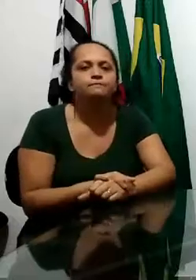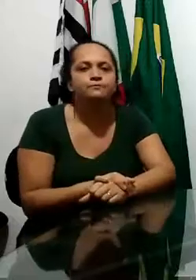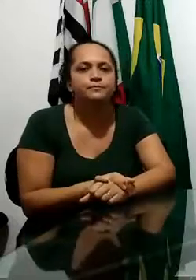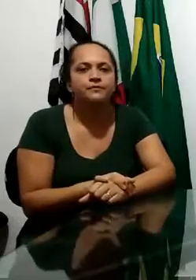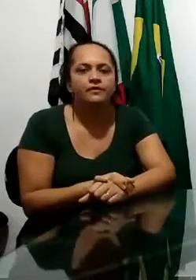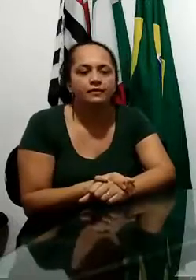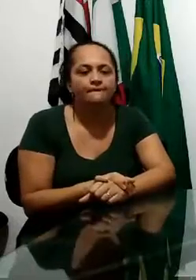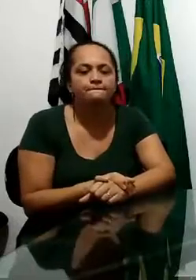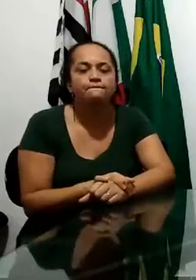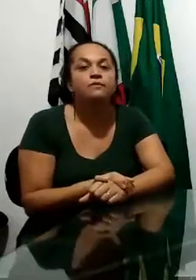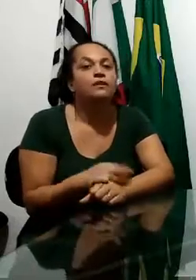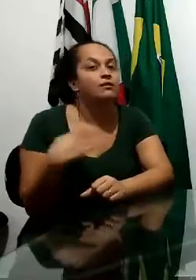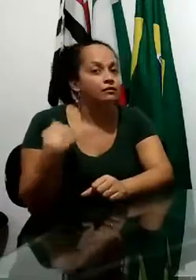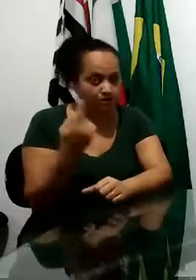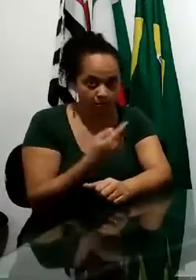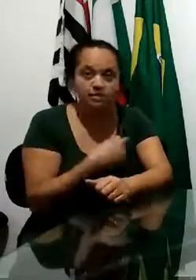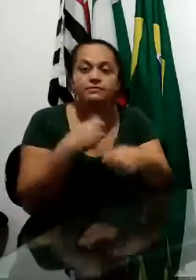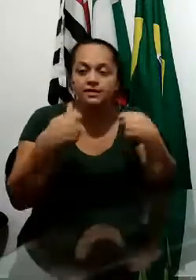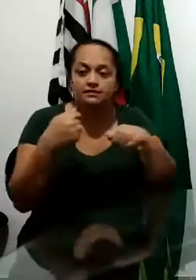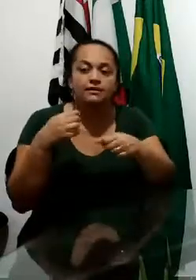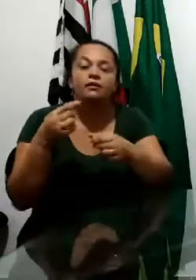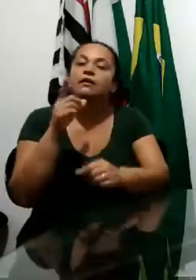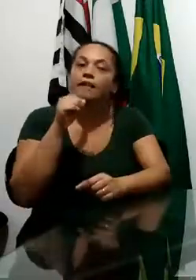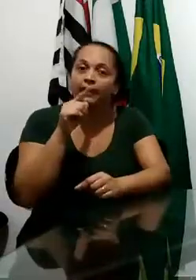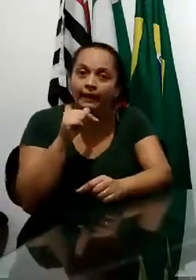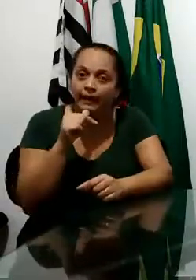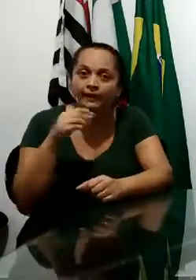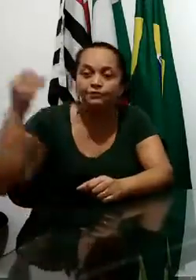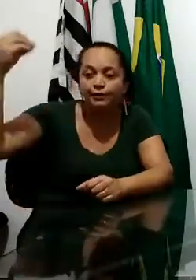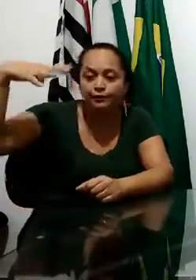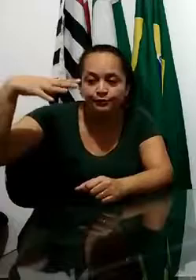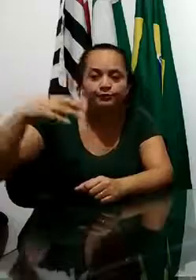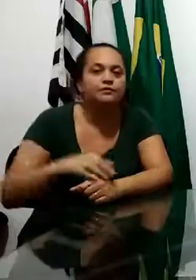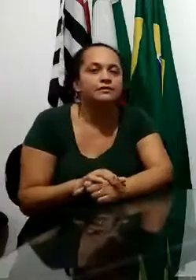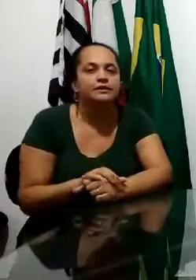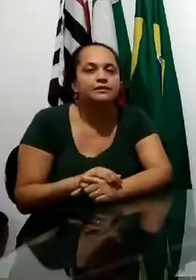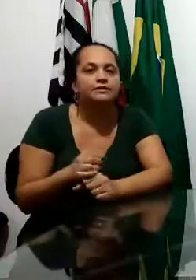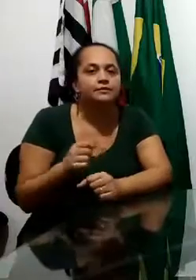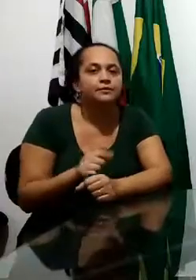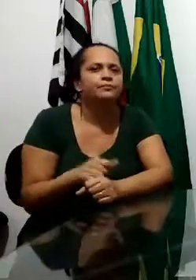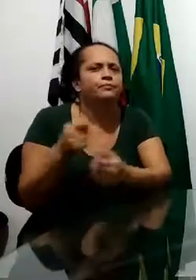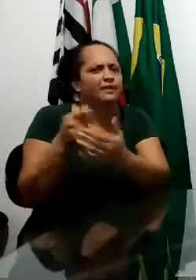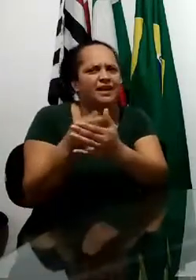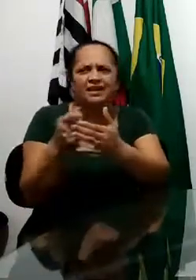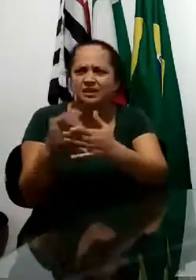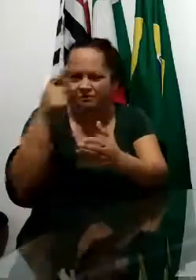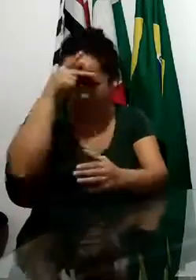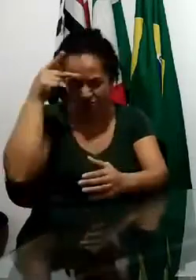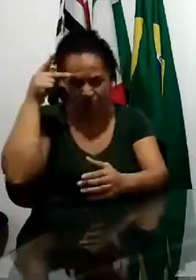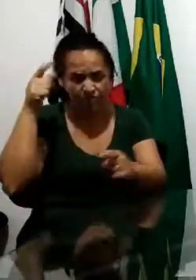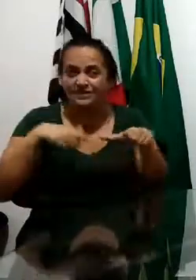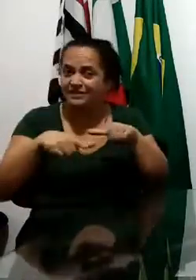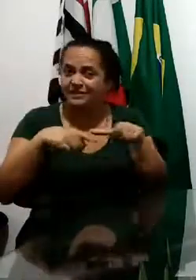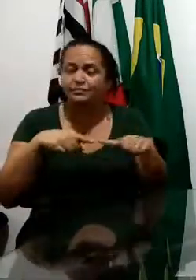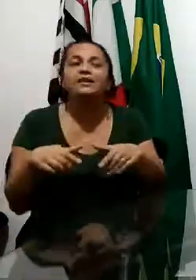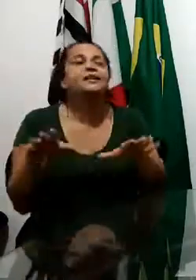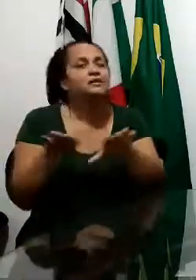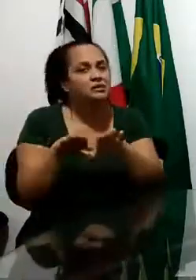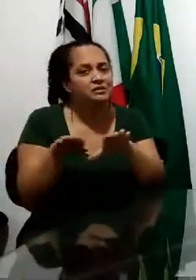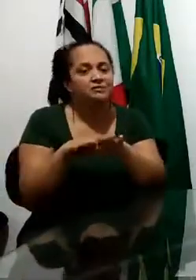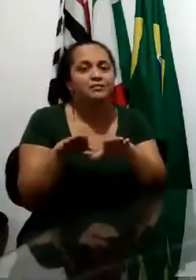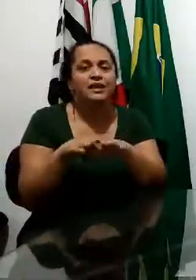através do dinheiro que nós vamos pagar as contas de água, luz, impostos, pagar funcionário e comprar